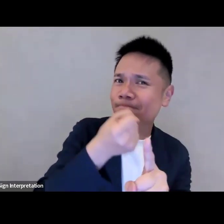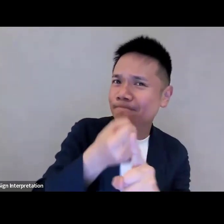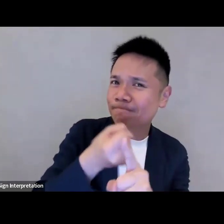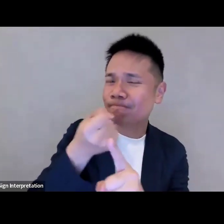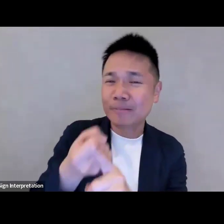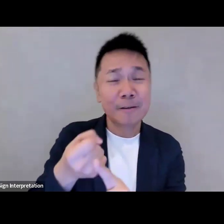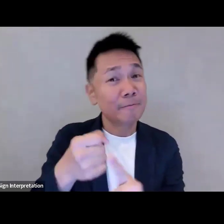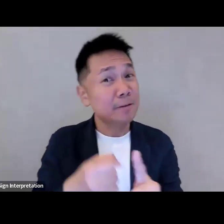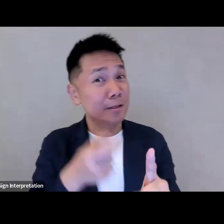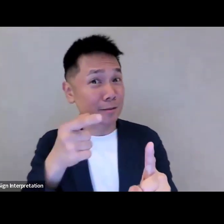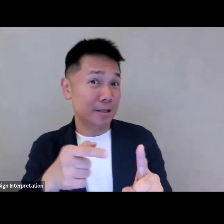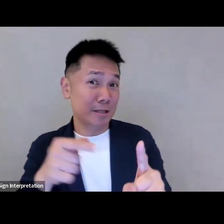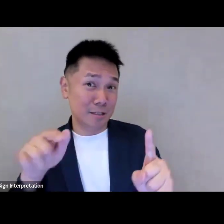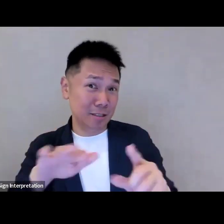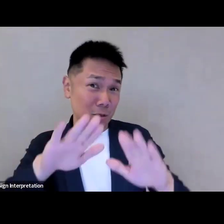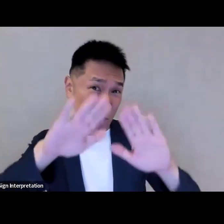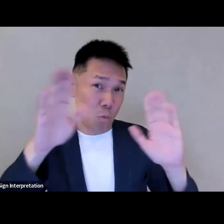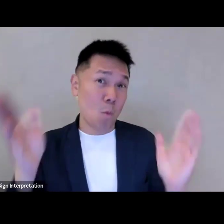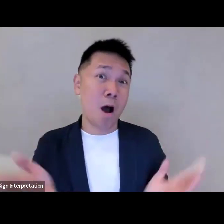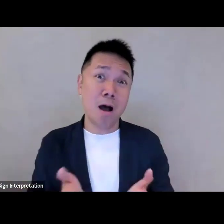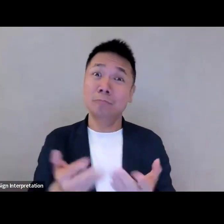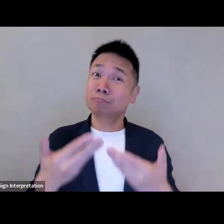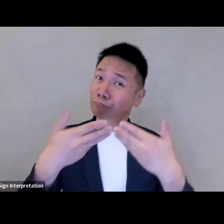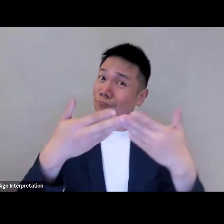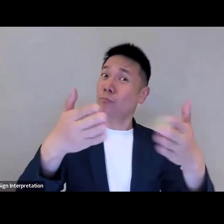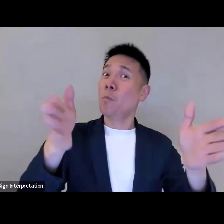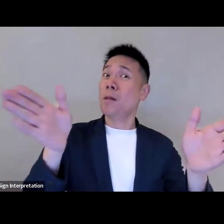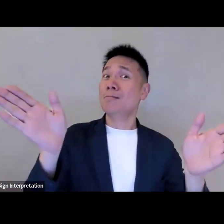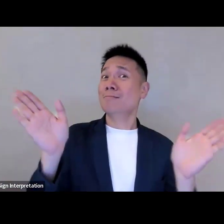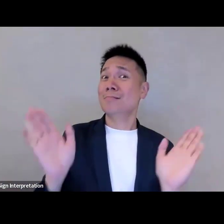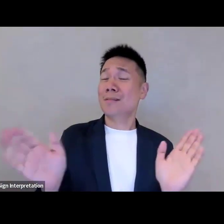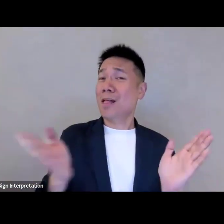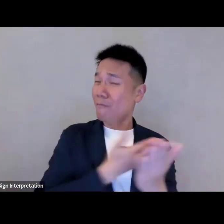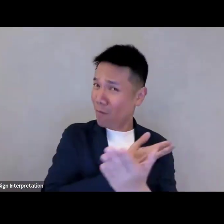我们也见证到我们Bhargavi博士，